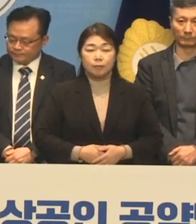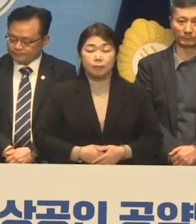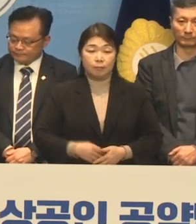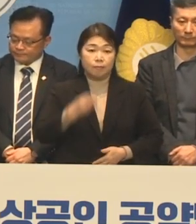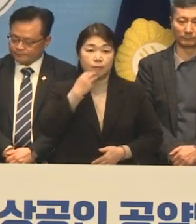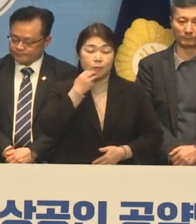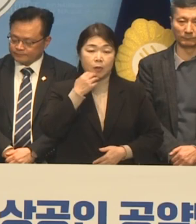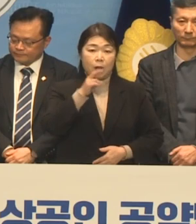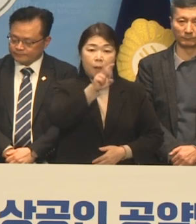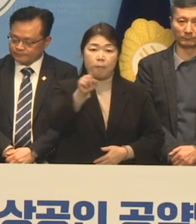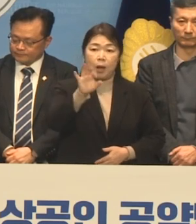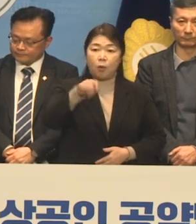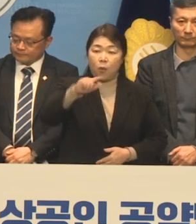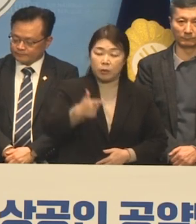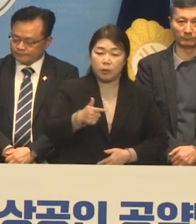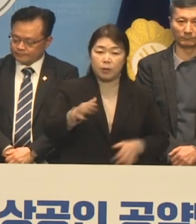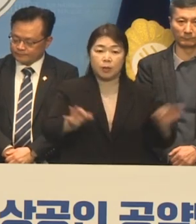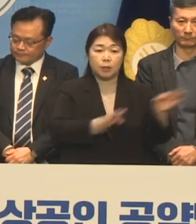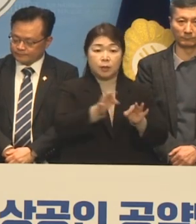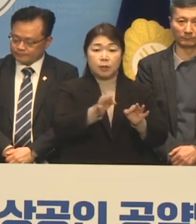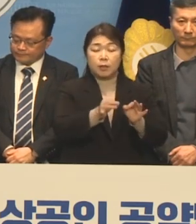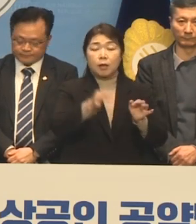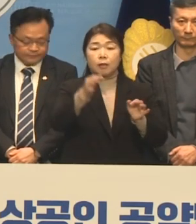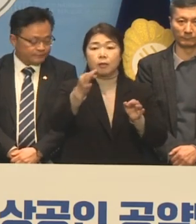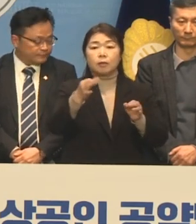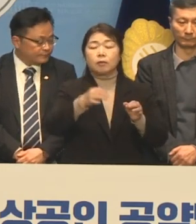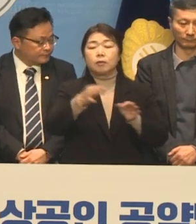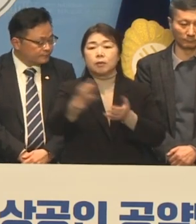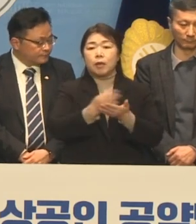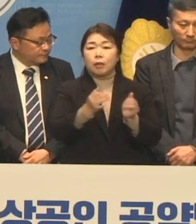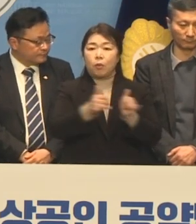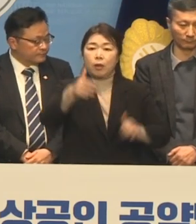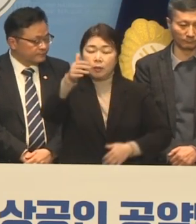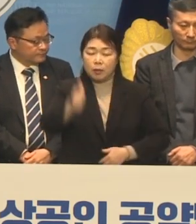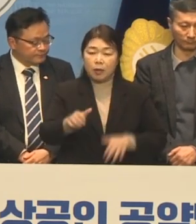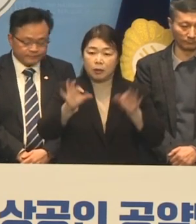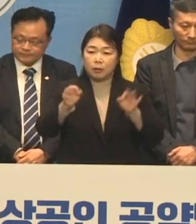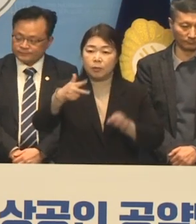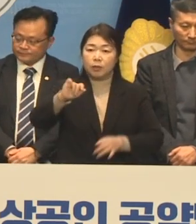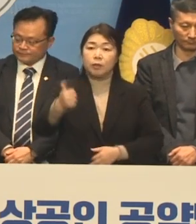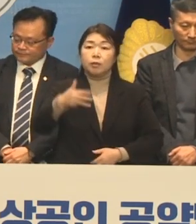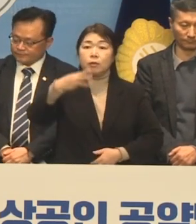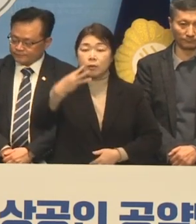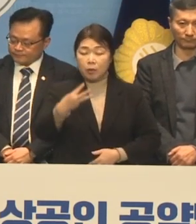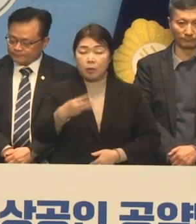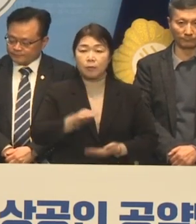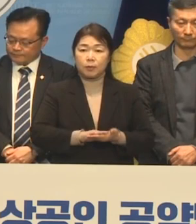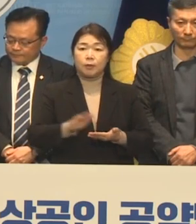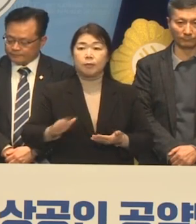서울 망원시장 상인회 회장님이신 김진철 회장님 나오셨습니다.